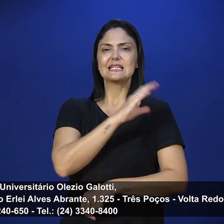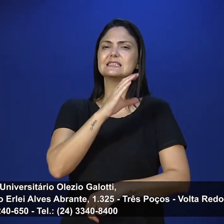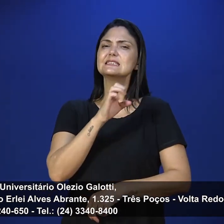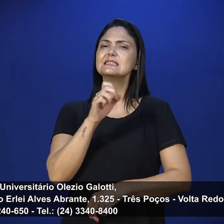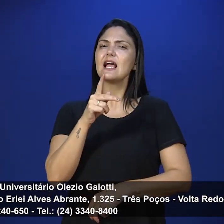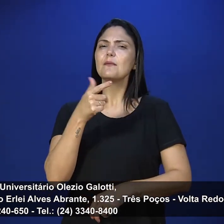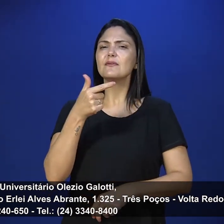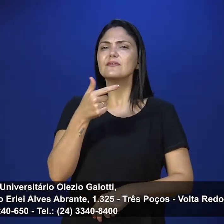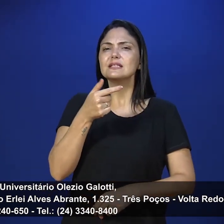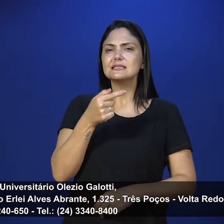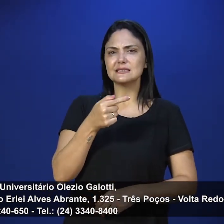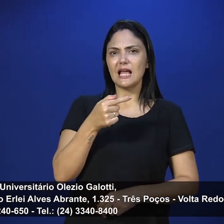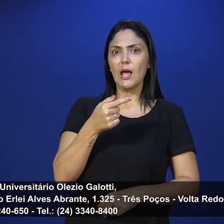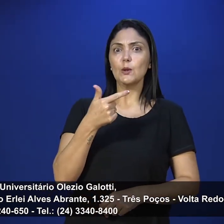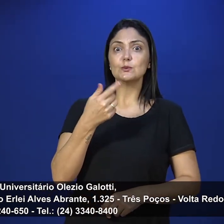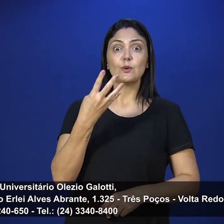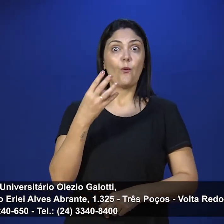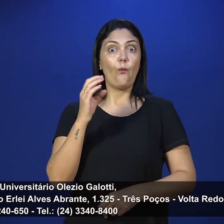CEP